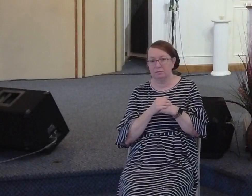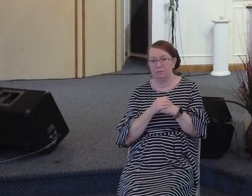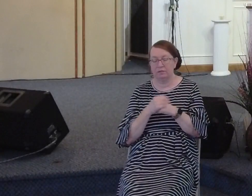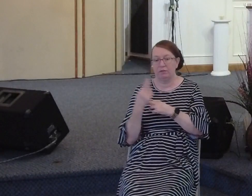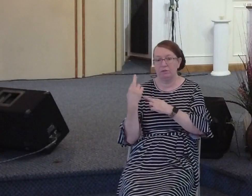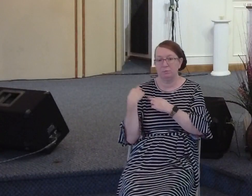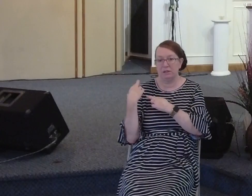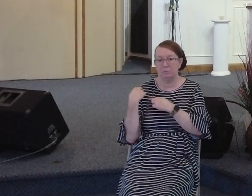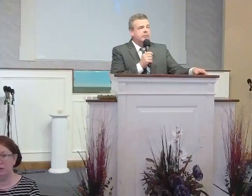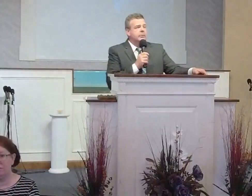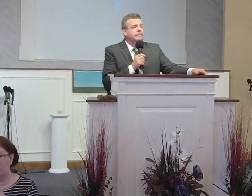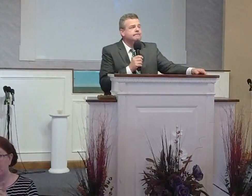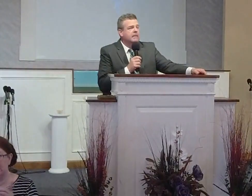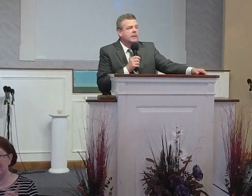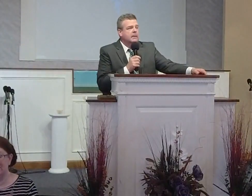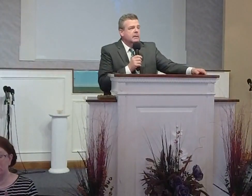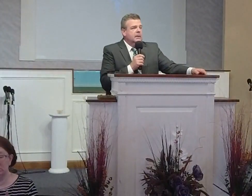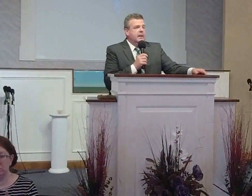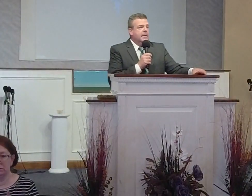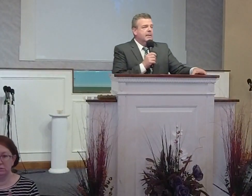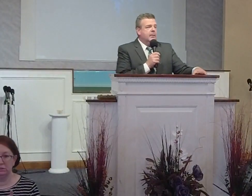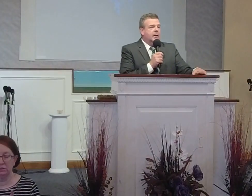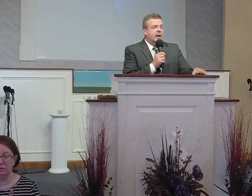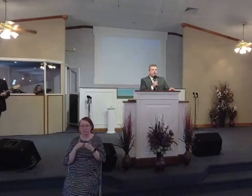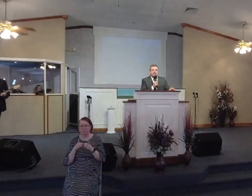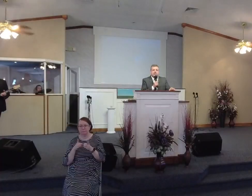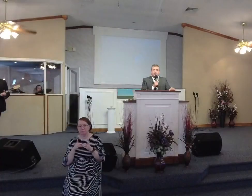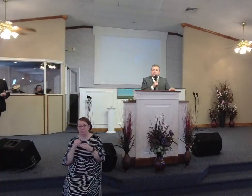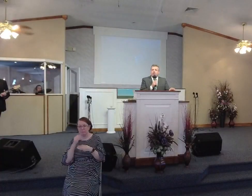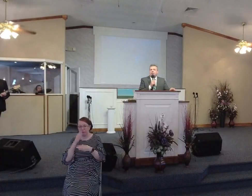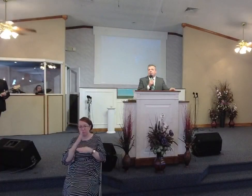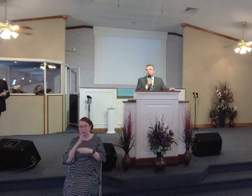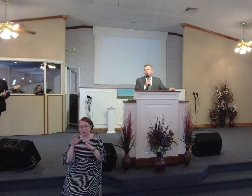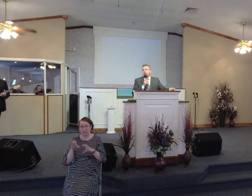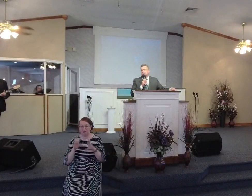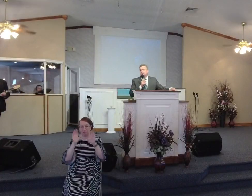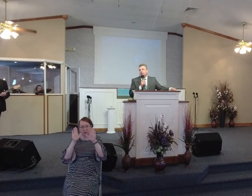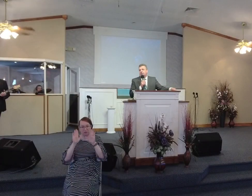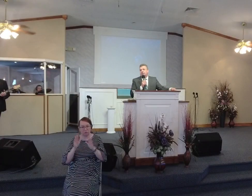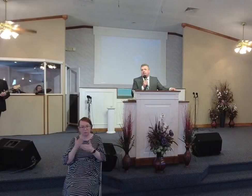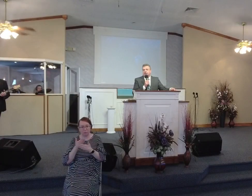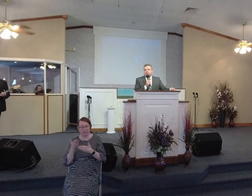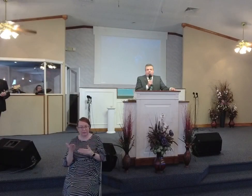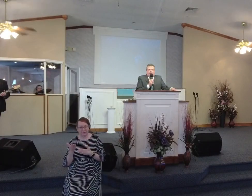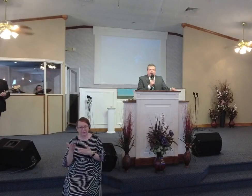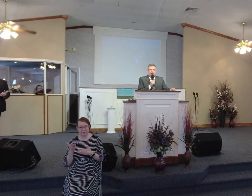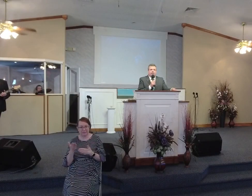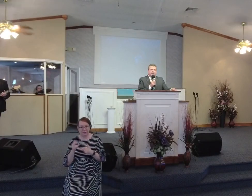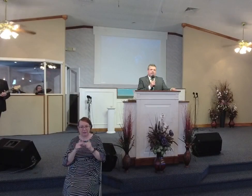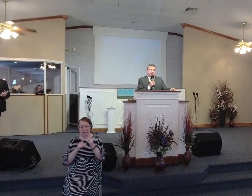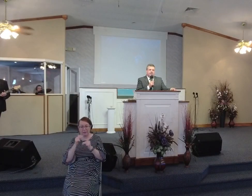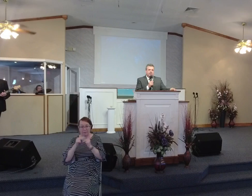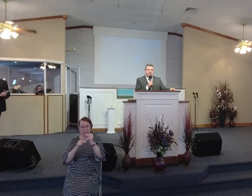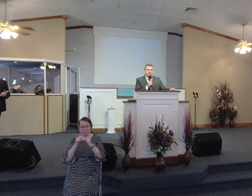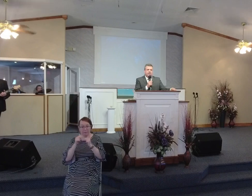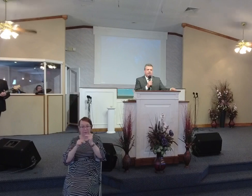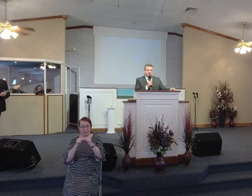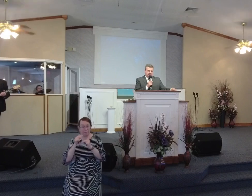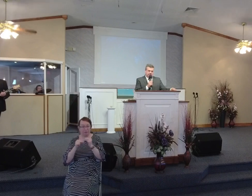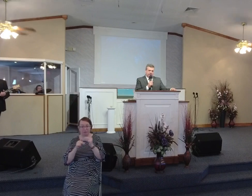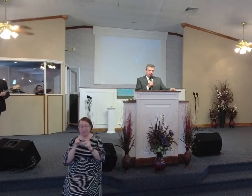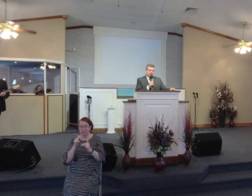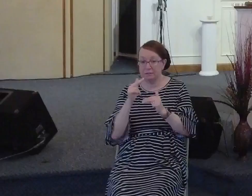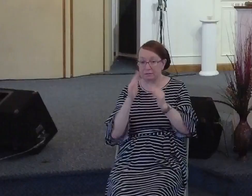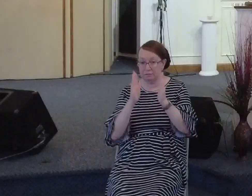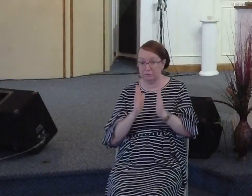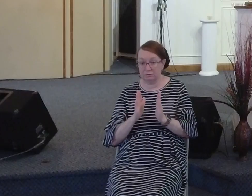parte de mi responsabilidad con el distrito como pastor y ministro. Pero Dios está haciendo cosas increíbles. El